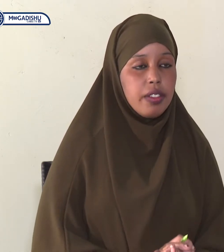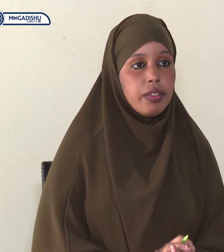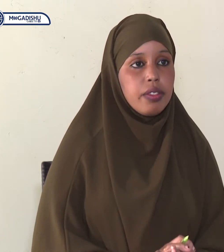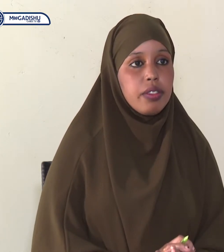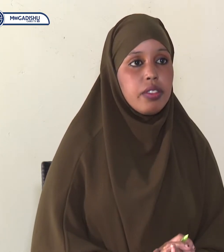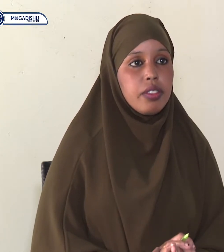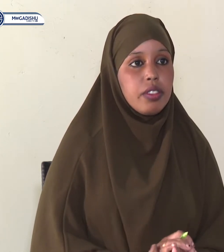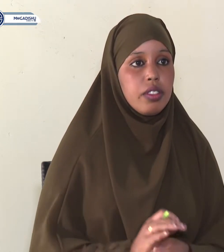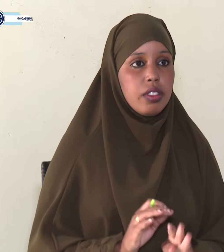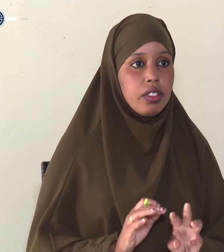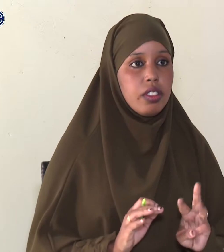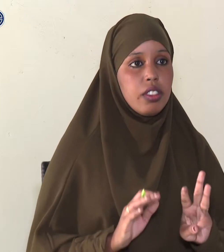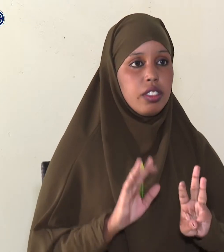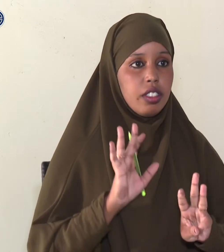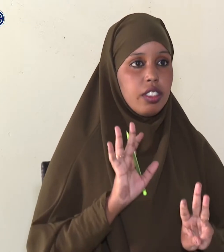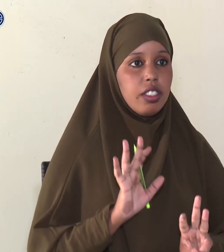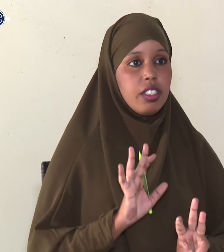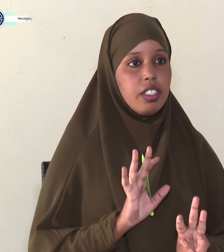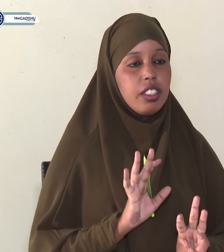bixisaan